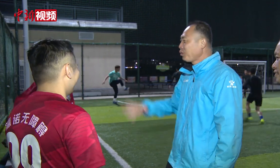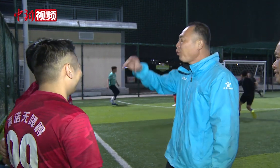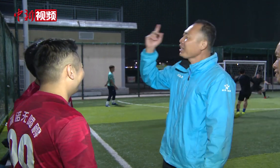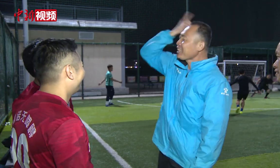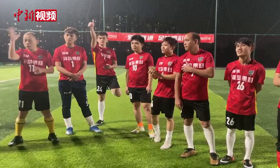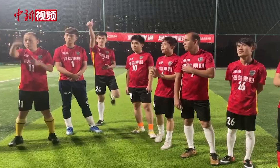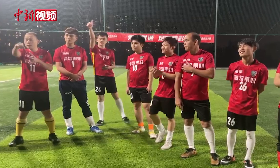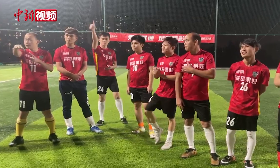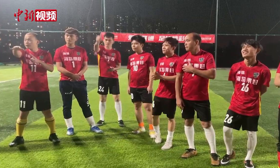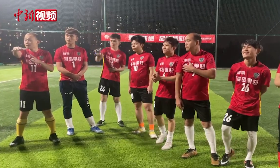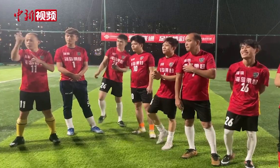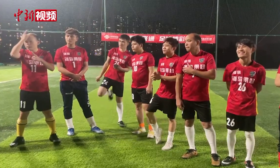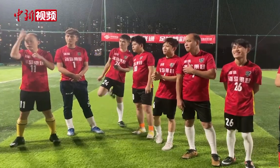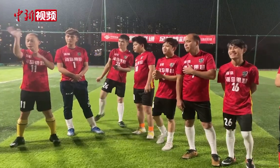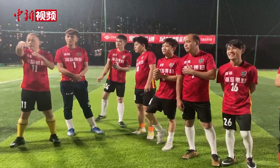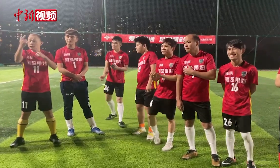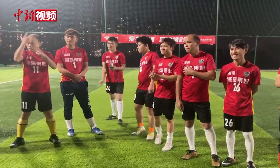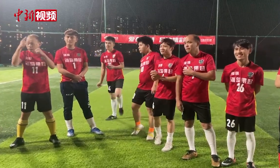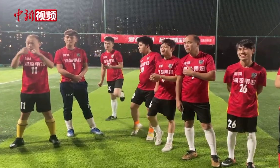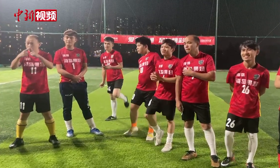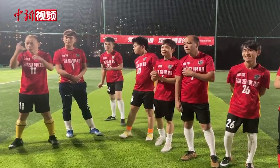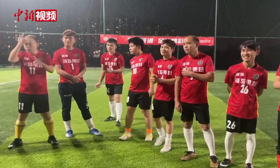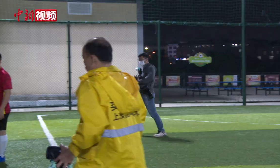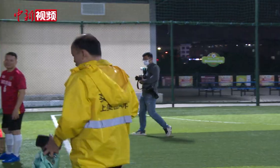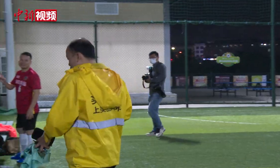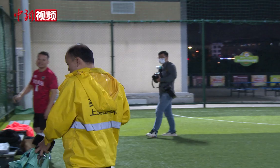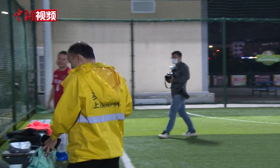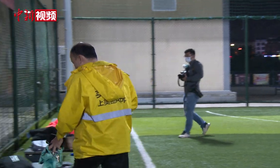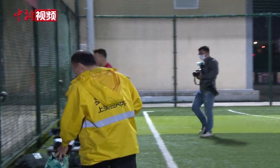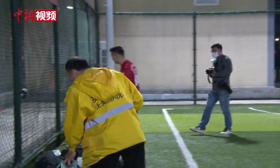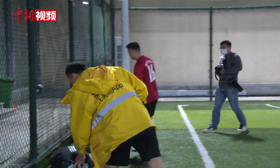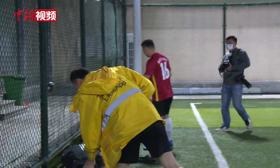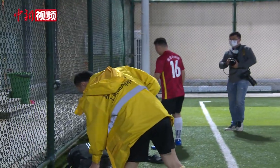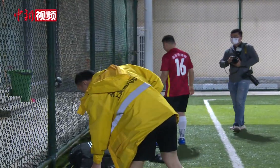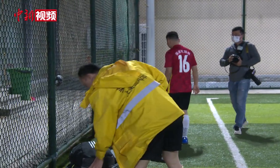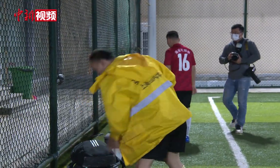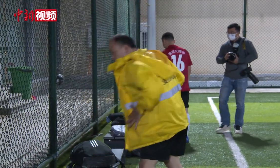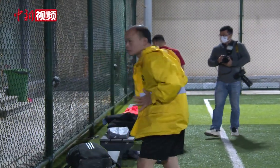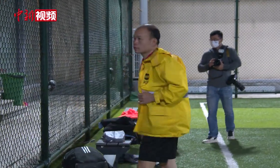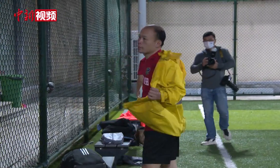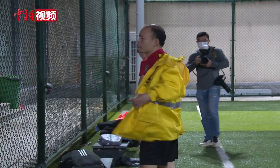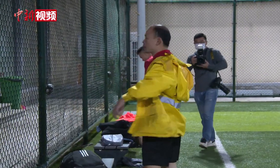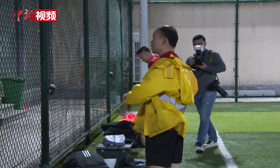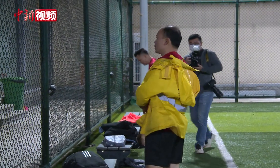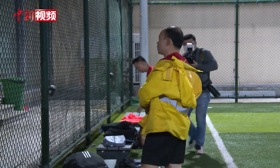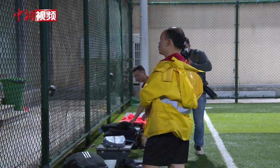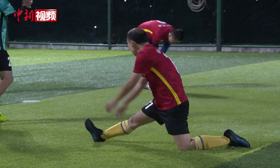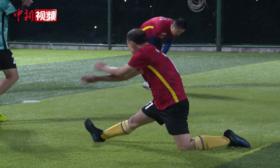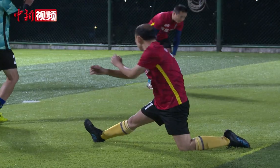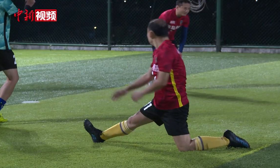绍，球队的球员都不是专职踢球，他们有从事外卖员、工人、渔民等职业，白天去